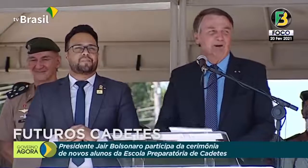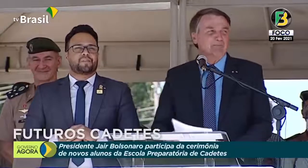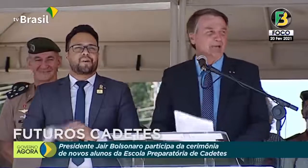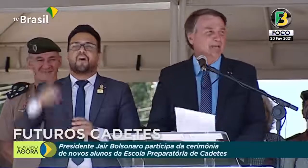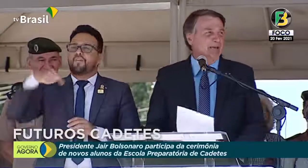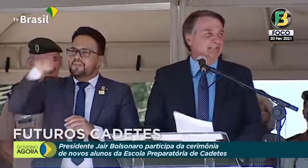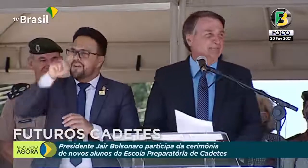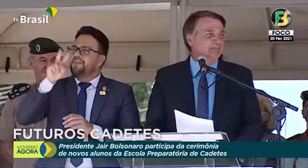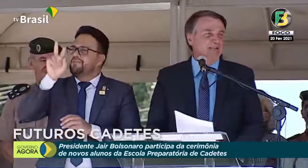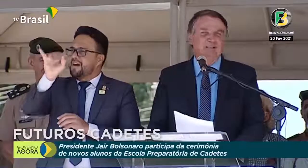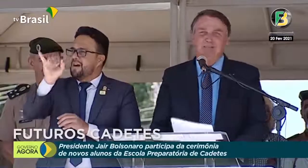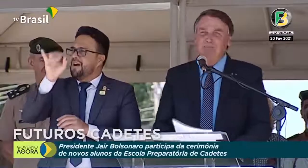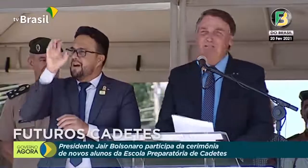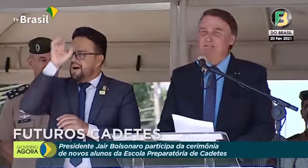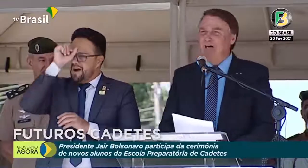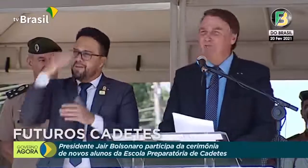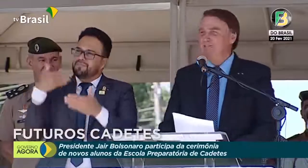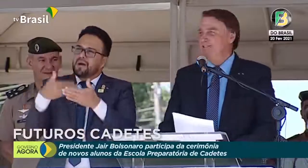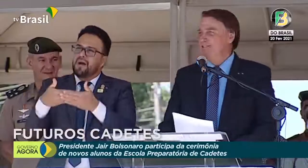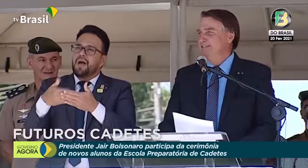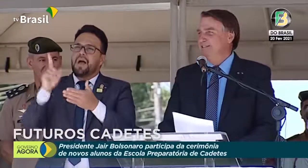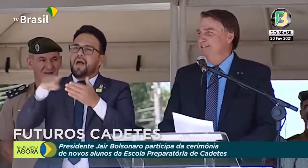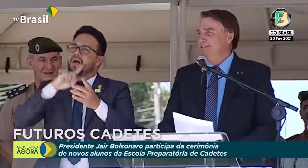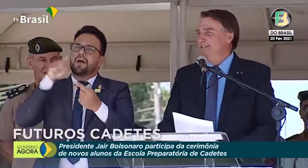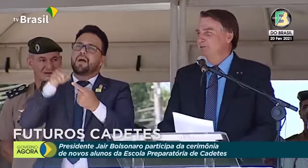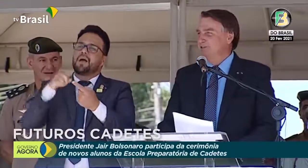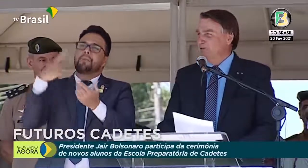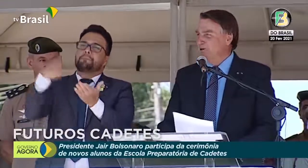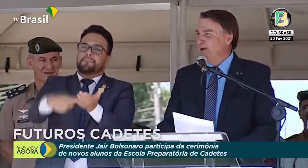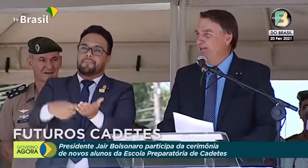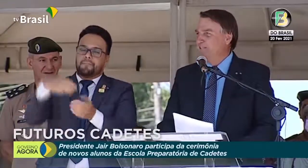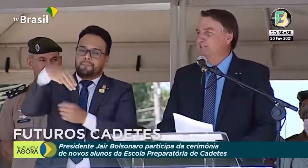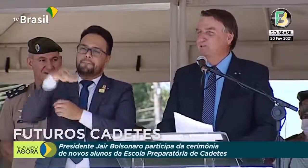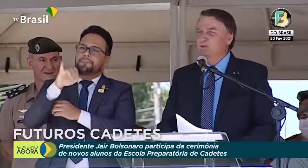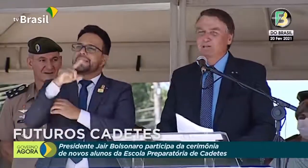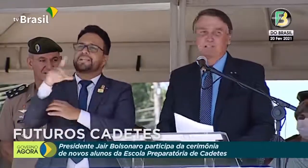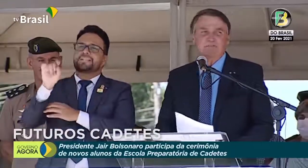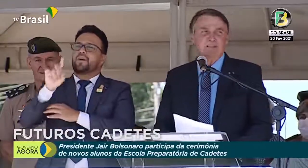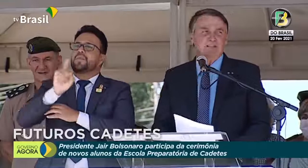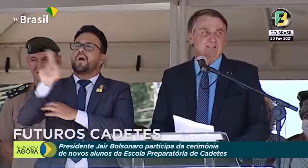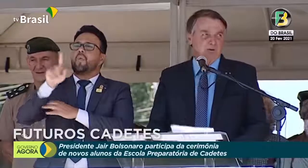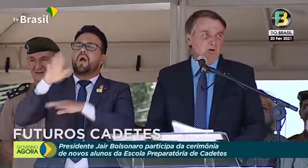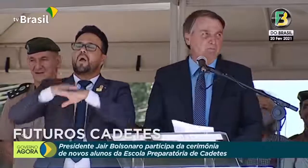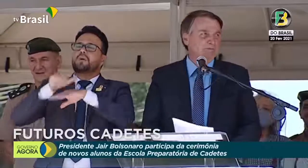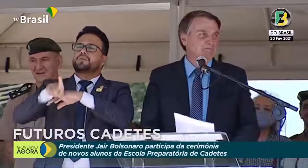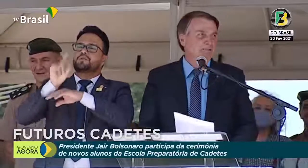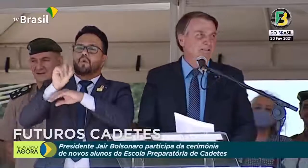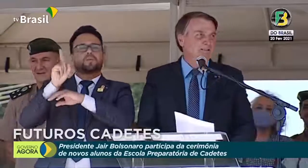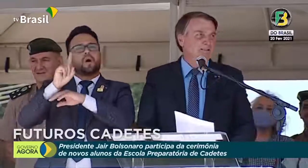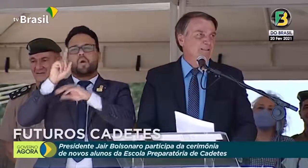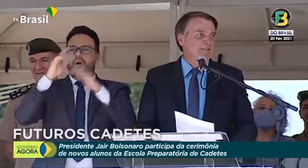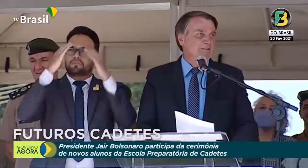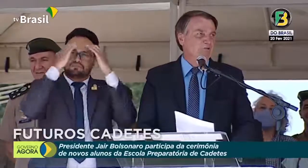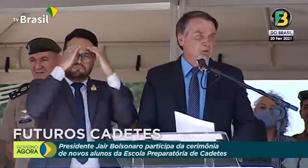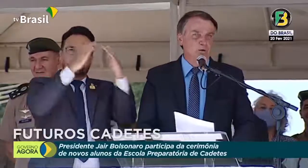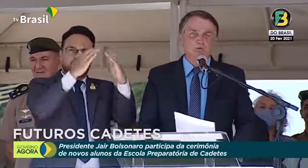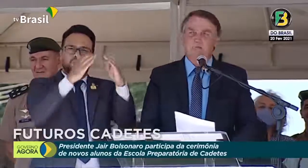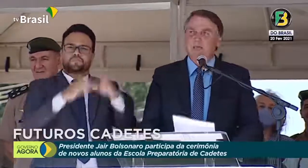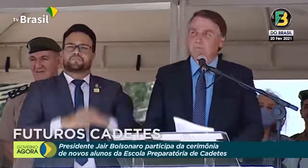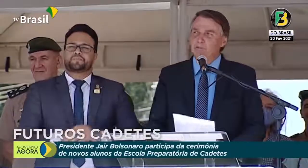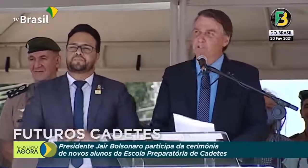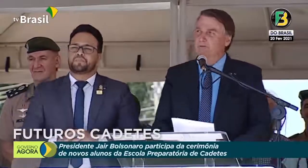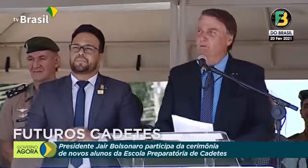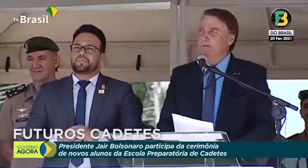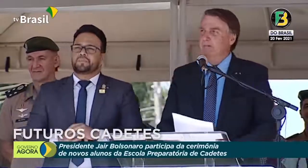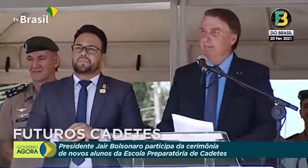vocês aprenderão brevemente que missão não se escolhe nem se discute, se cumpre. E